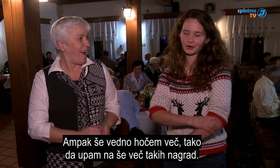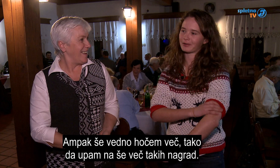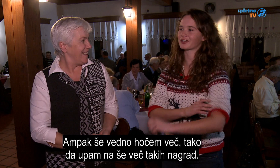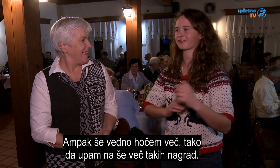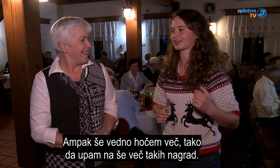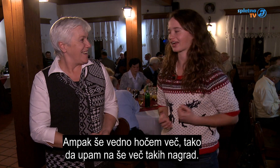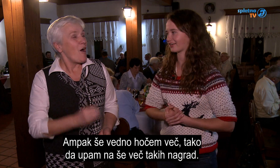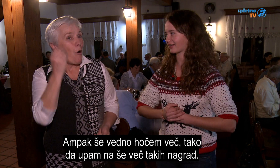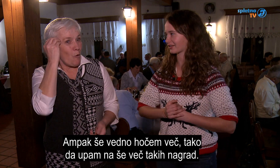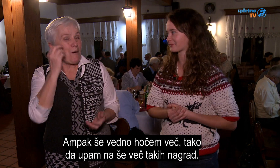upam na še več takih nagrad.